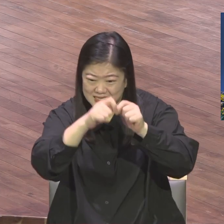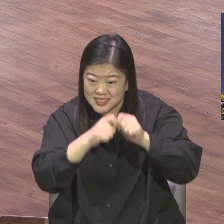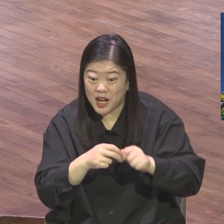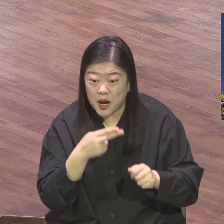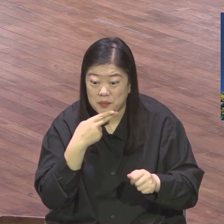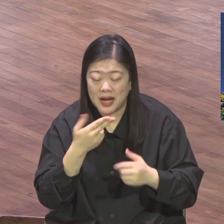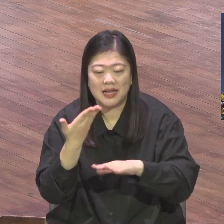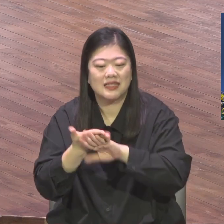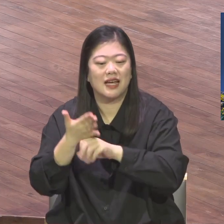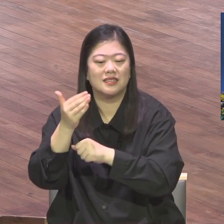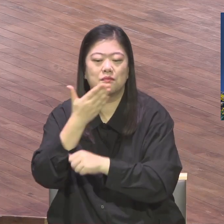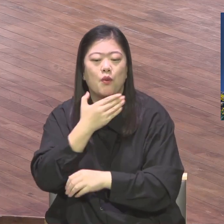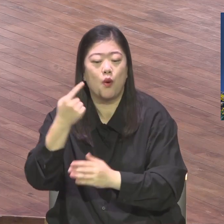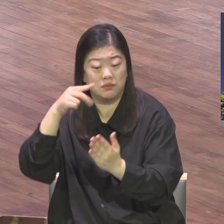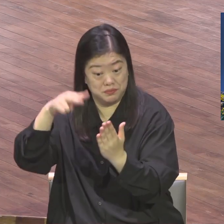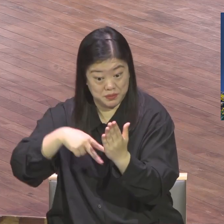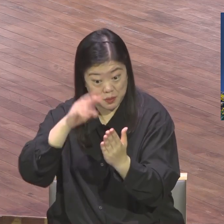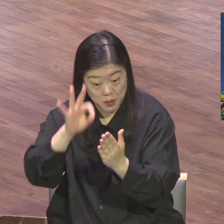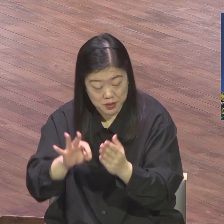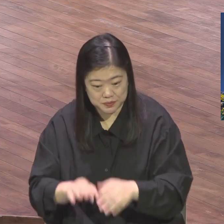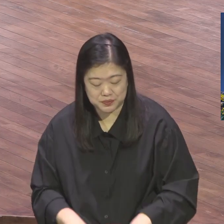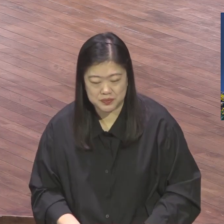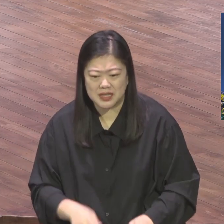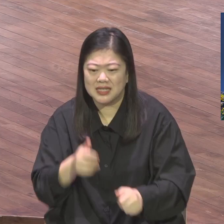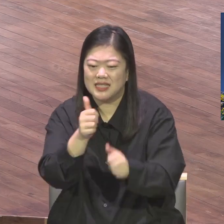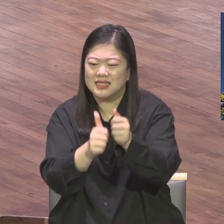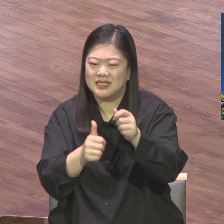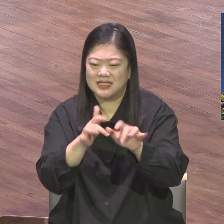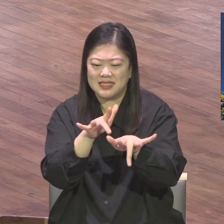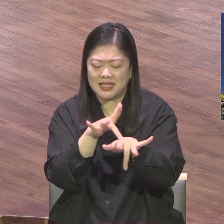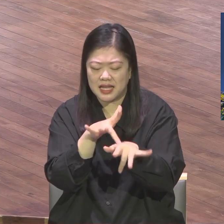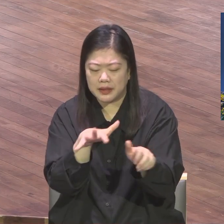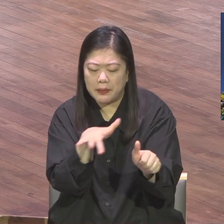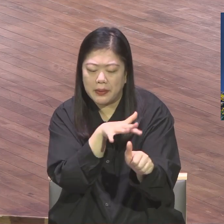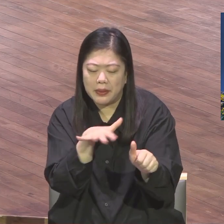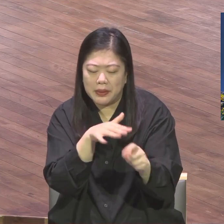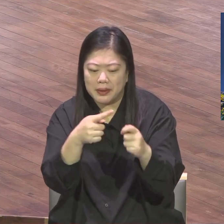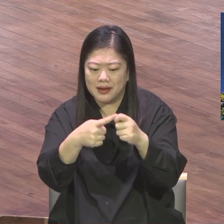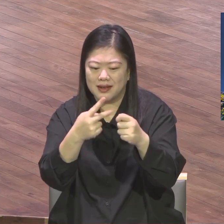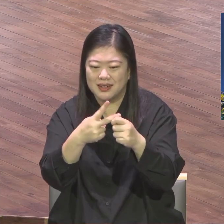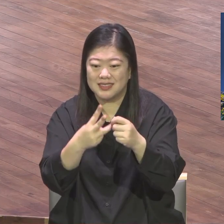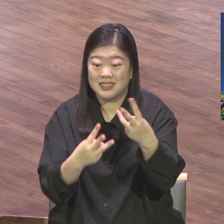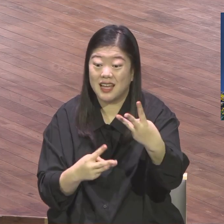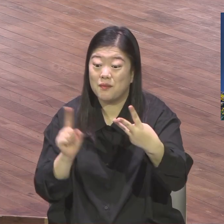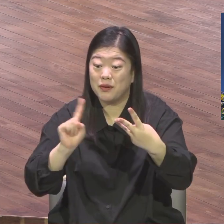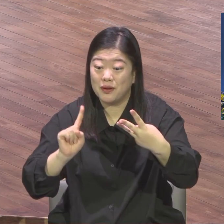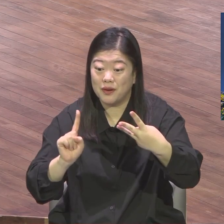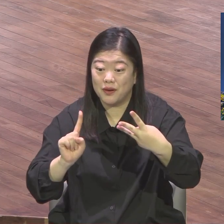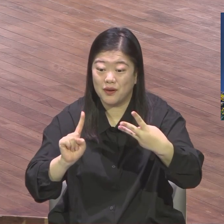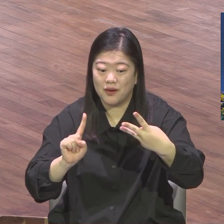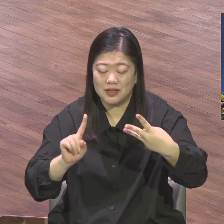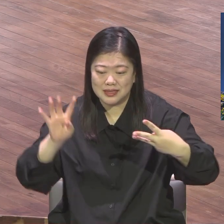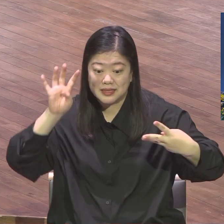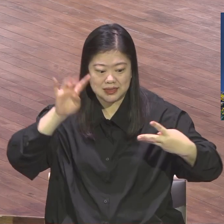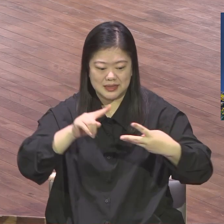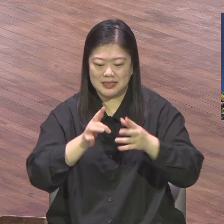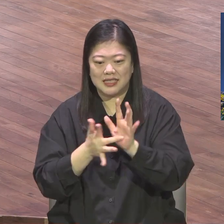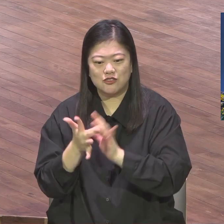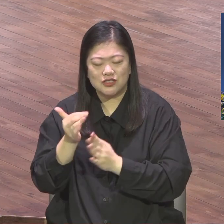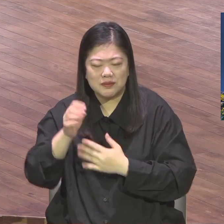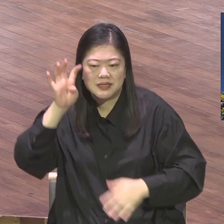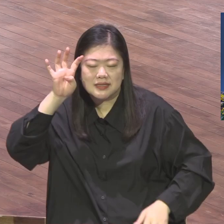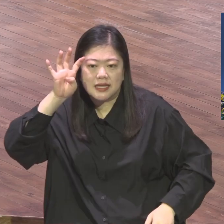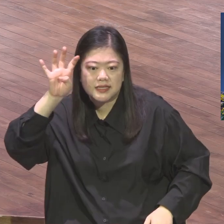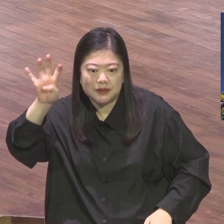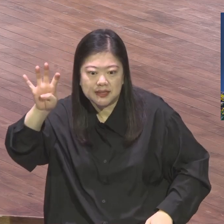시험을 겪습니다. 첫째, 광야에서 40일 동안 금식을 해놓으니까 뭐요, 원초적